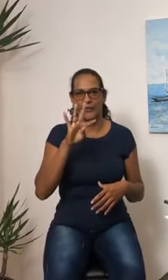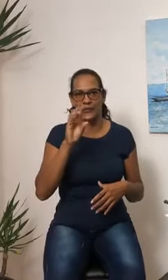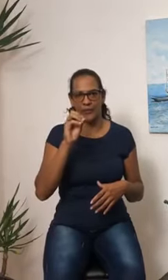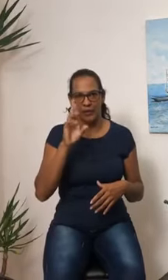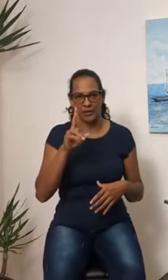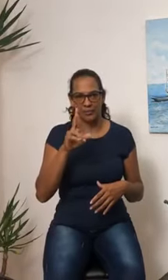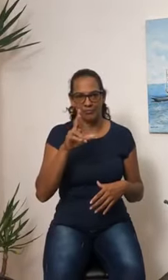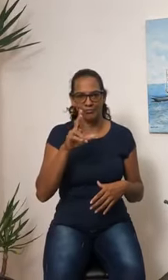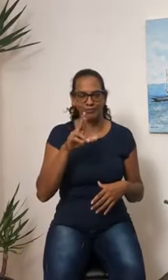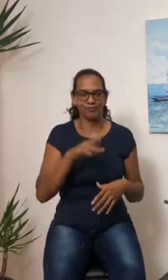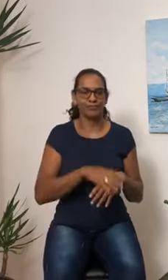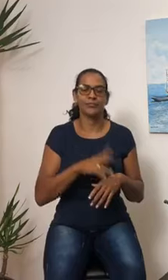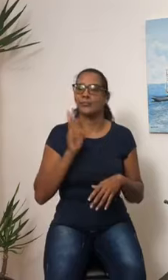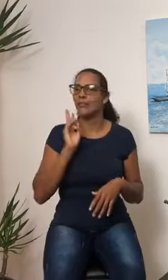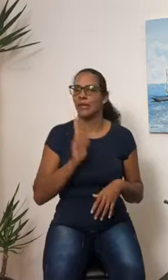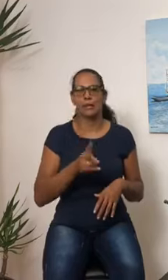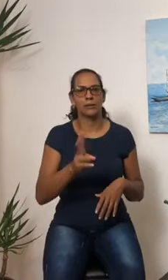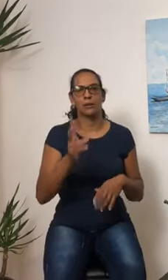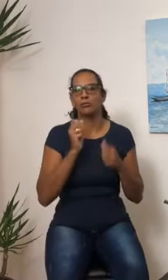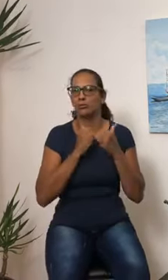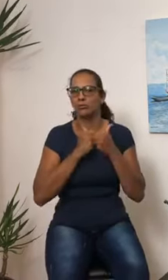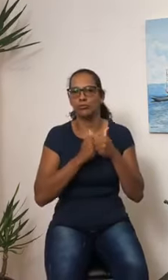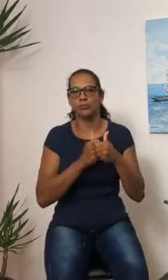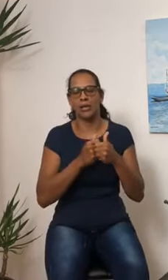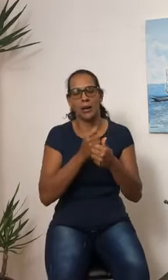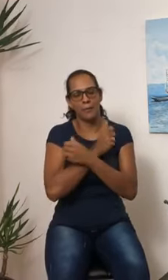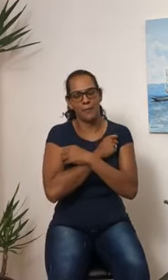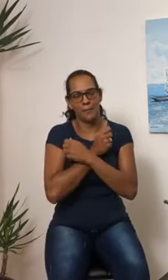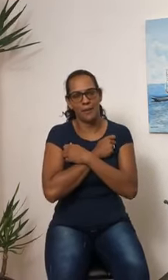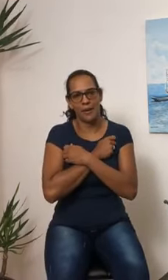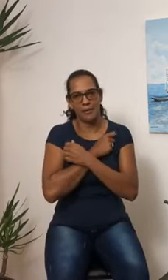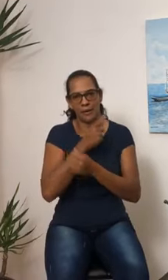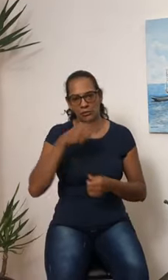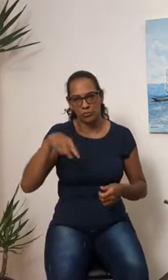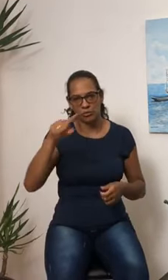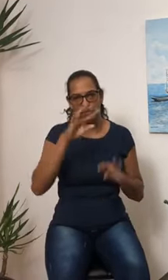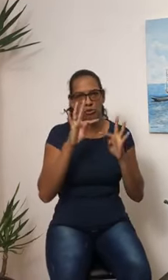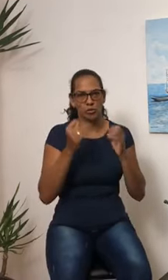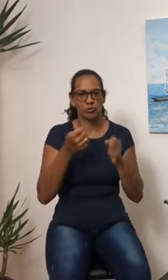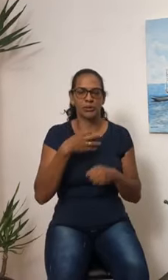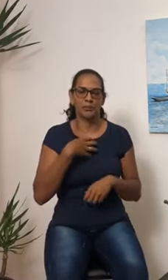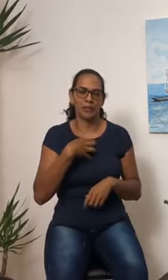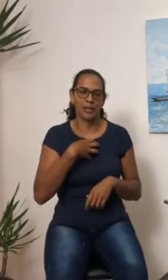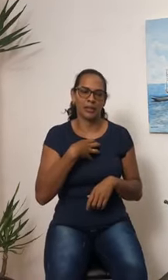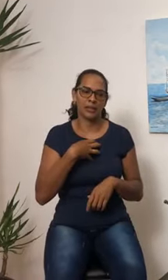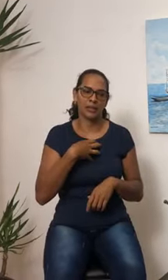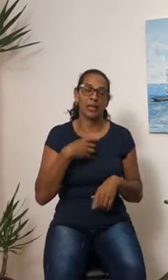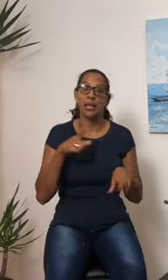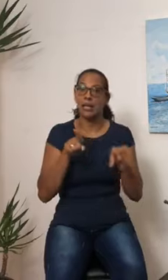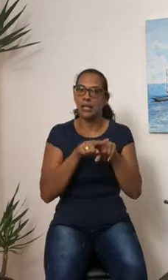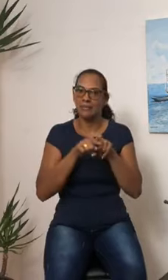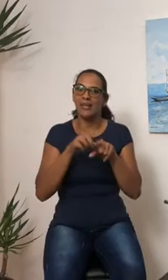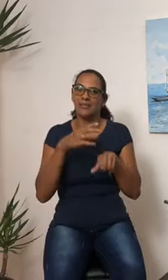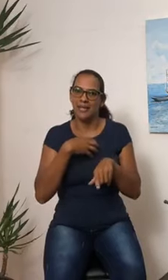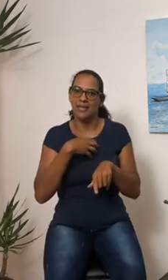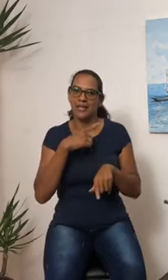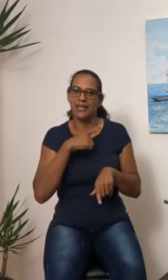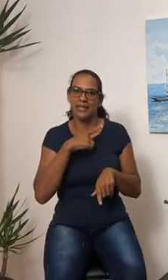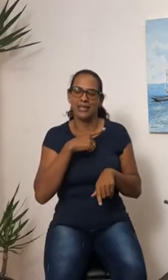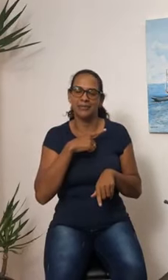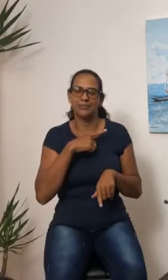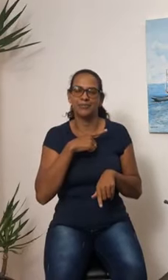Facebook lá. O Vitor sempre nos acompanha. Grande abraço pra você e toda a galera aí da Bahia. Também aí na Bahia, presente, né,